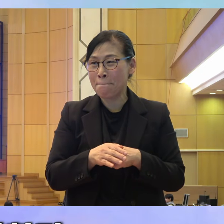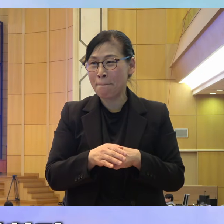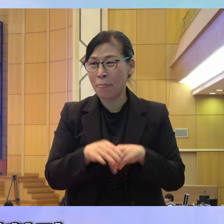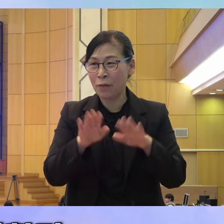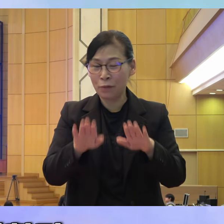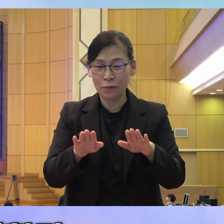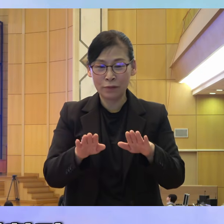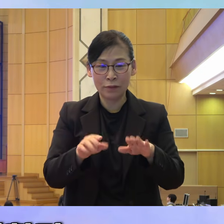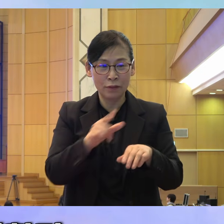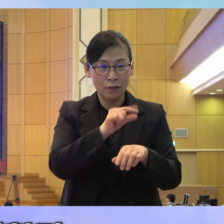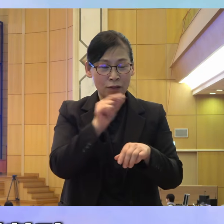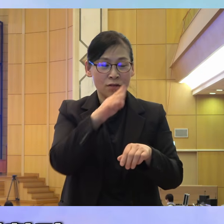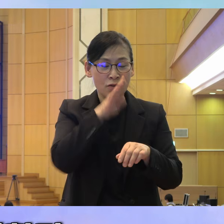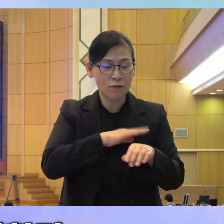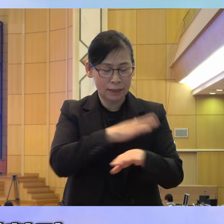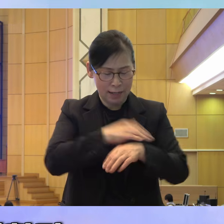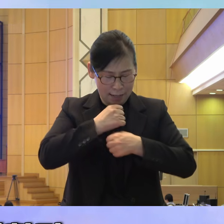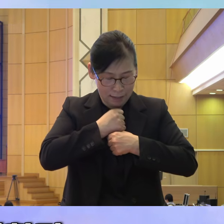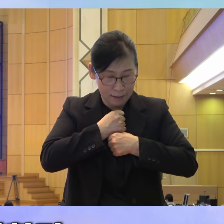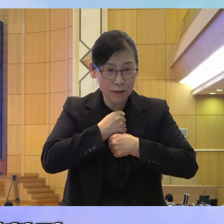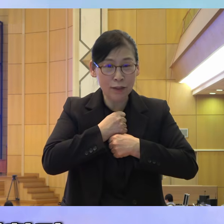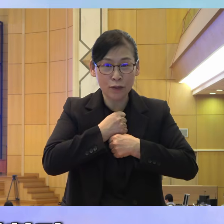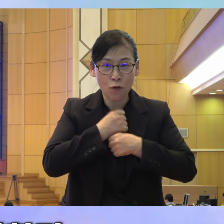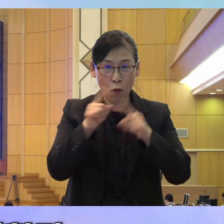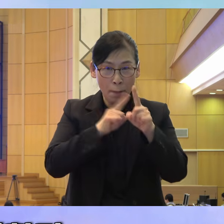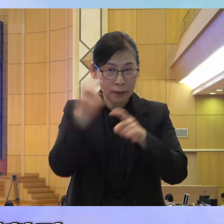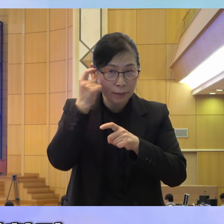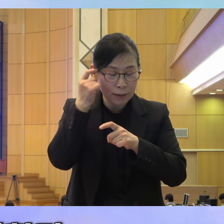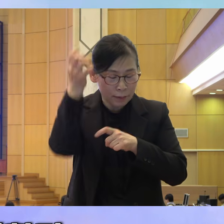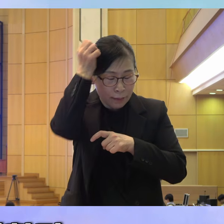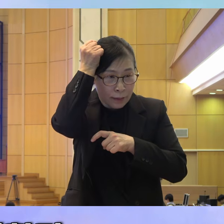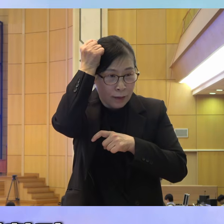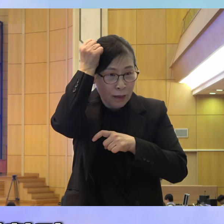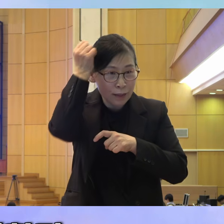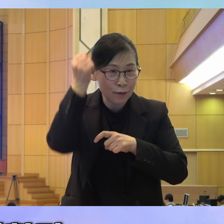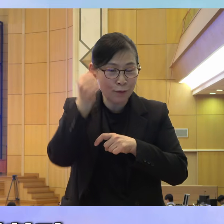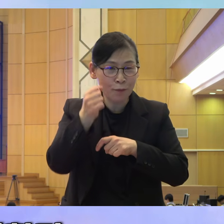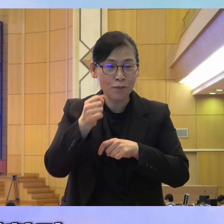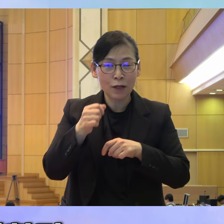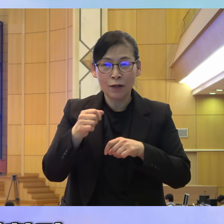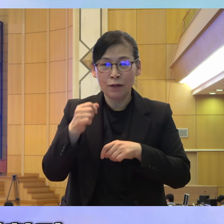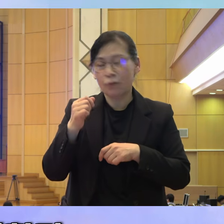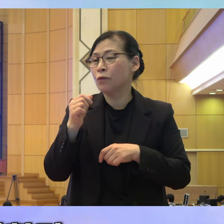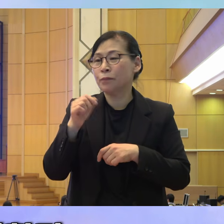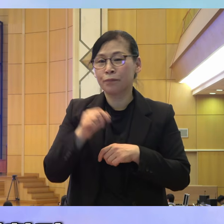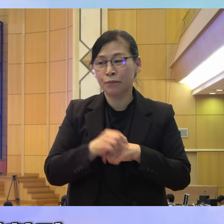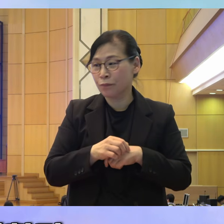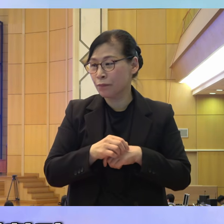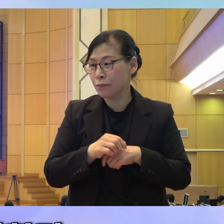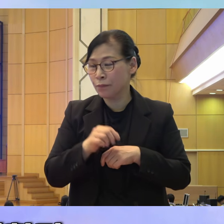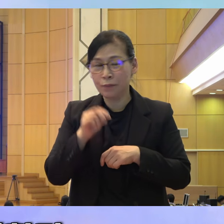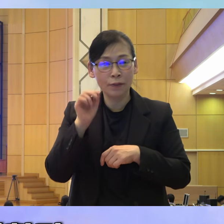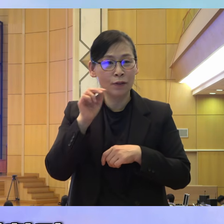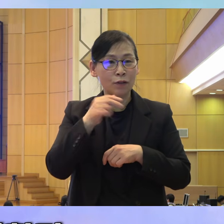오늘 주일 잘 지키시고 그래서 수요 예배는